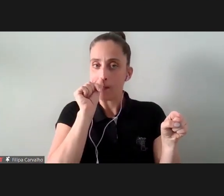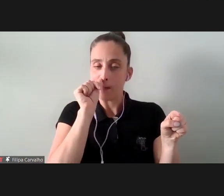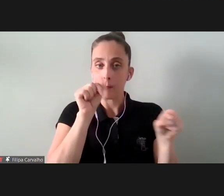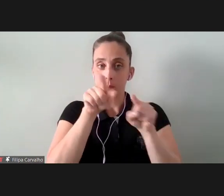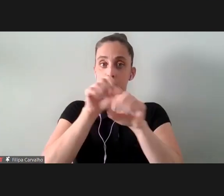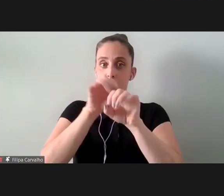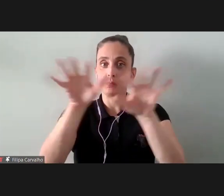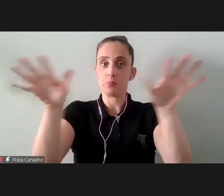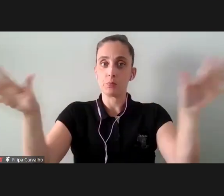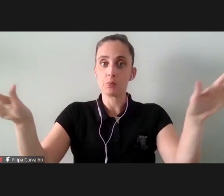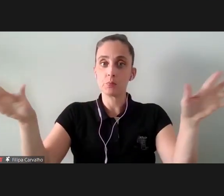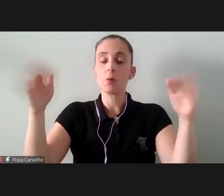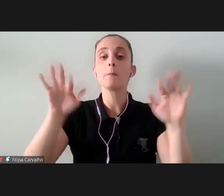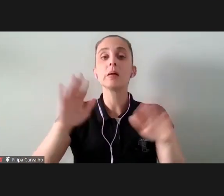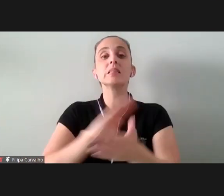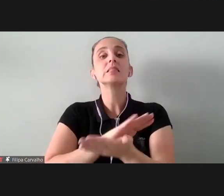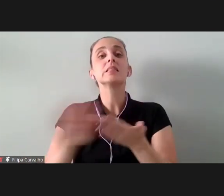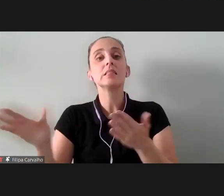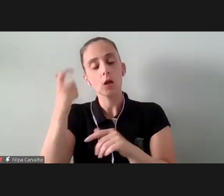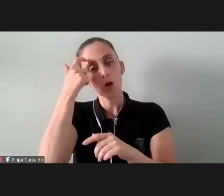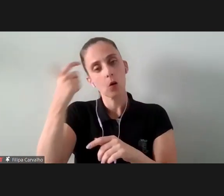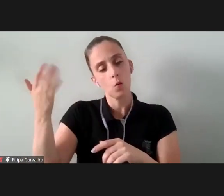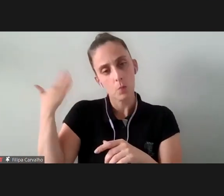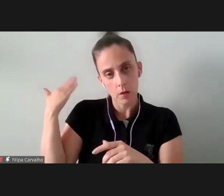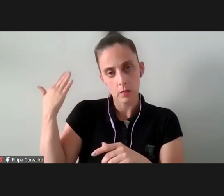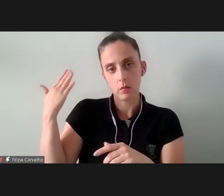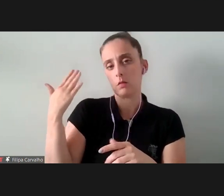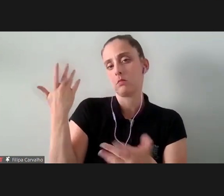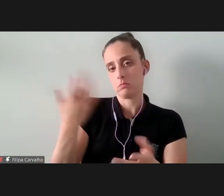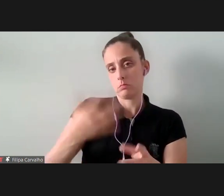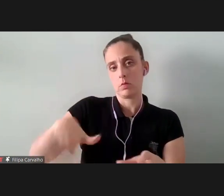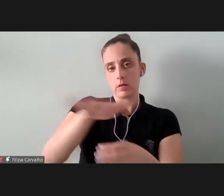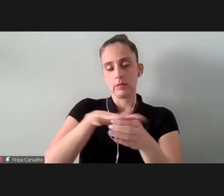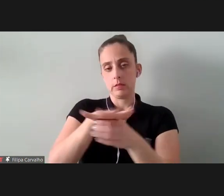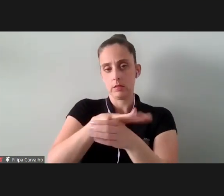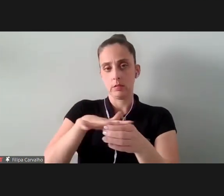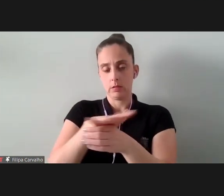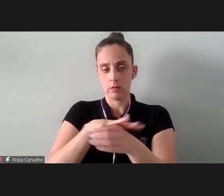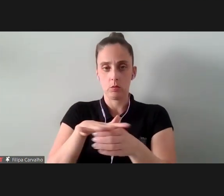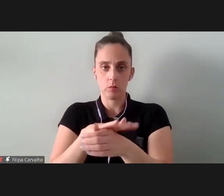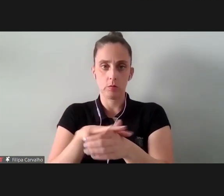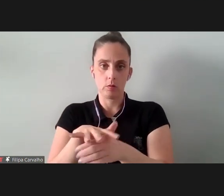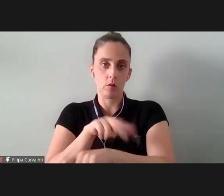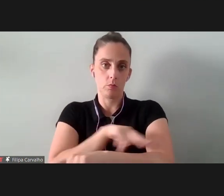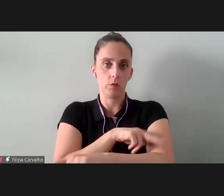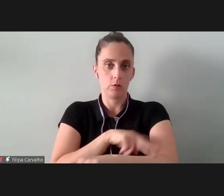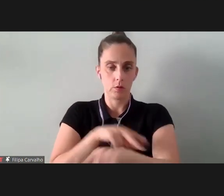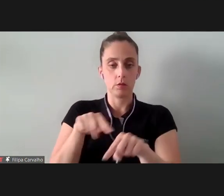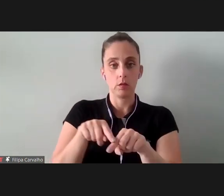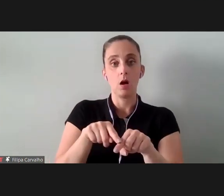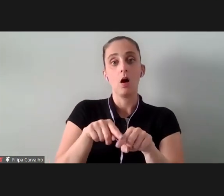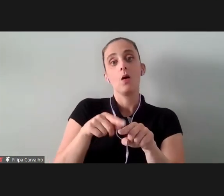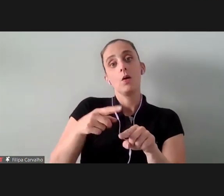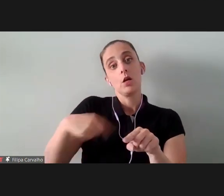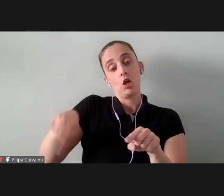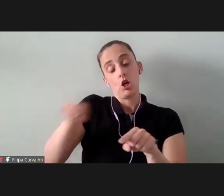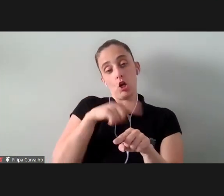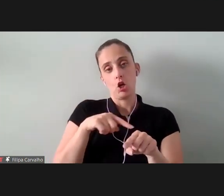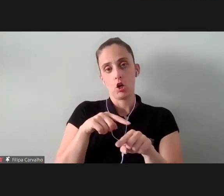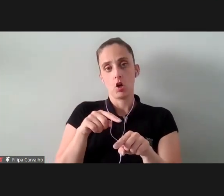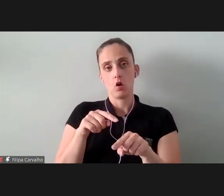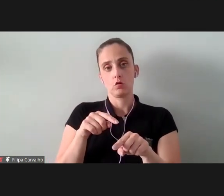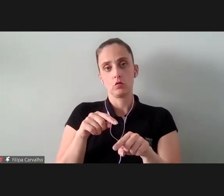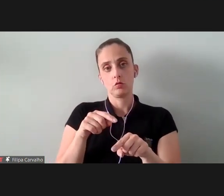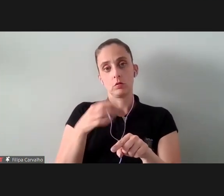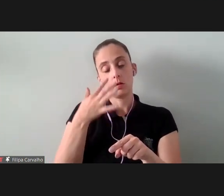compreendendo a diversidade de públicos a que nos destinamos. E esse é o grande desafio e é aí que nós estamos a colocar, de facto, as